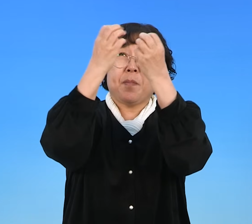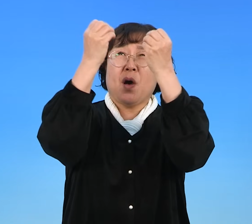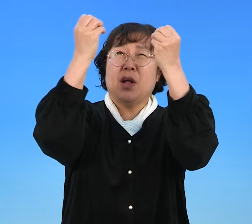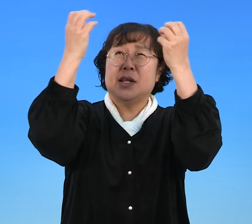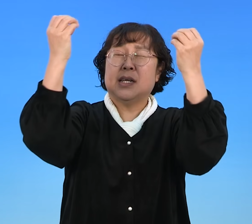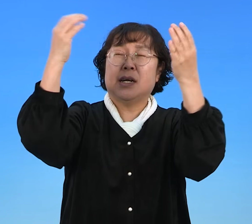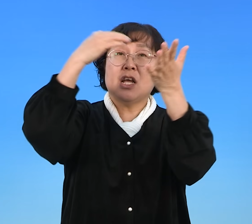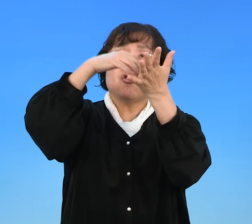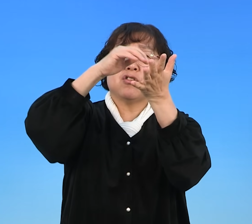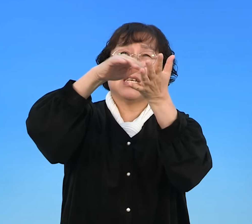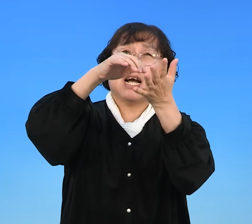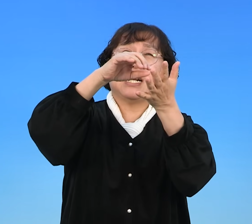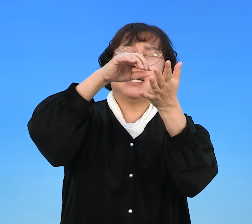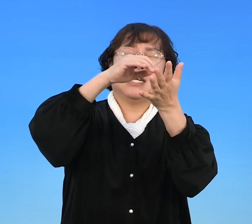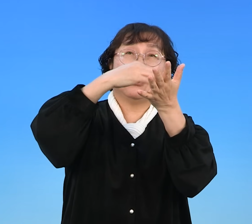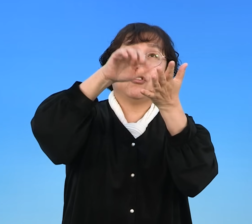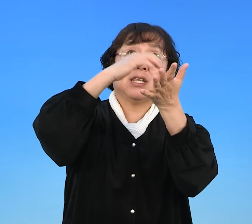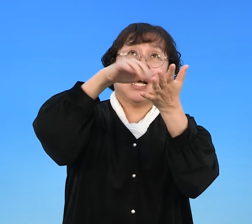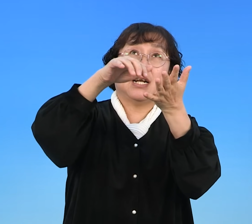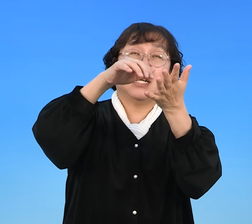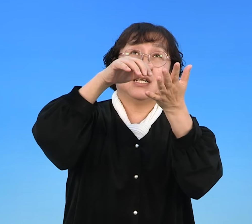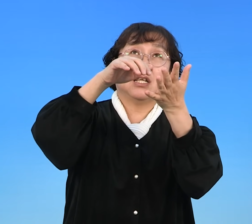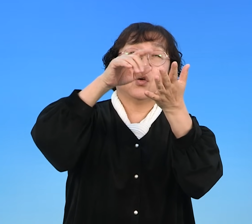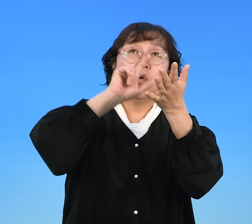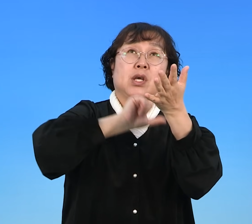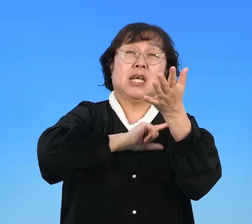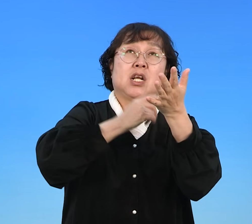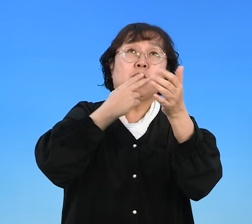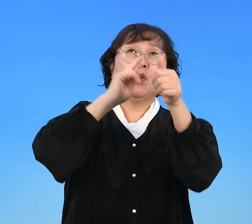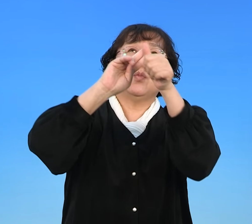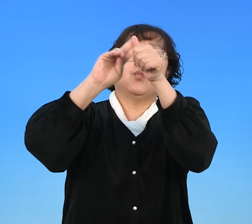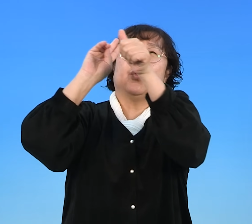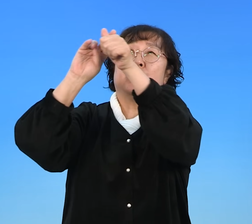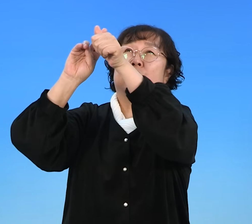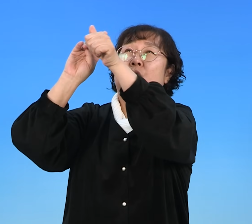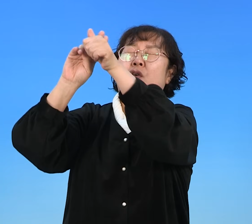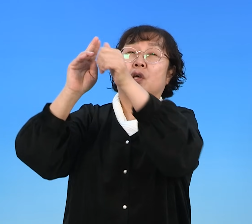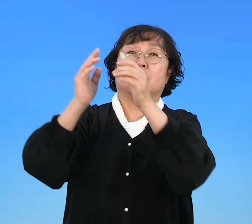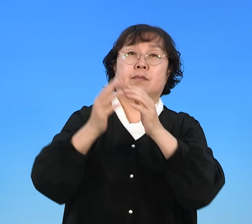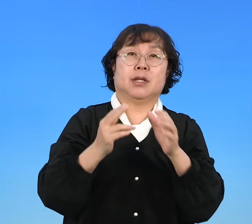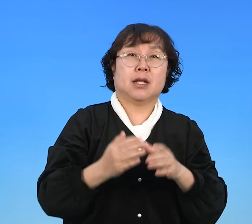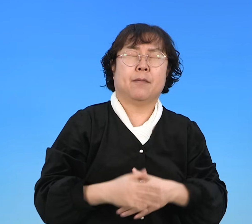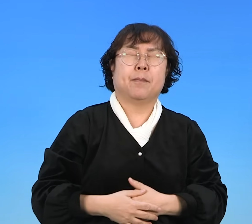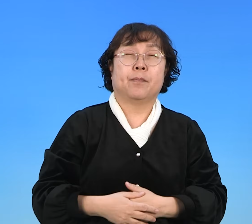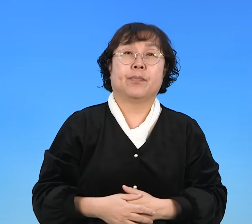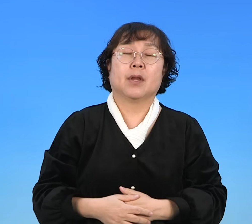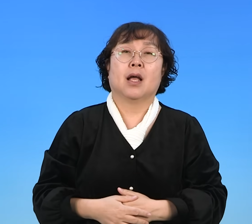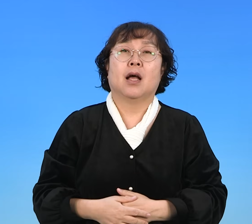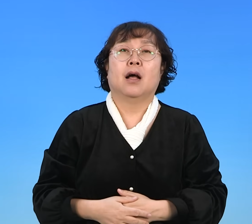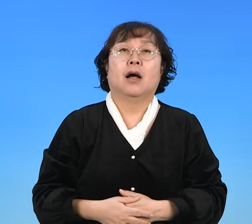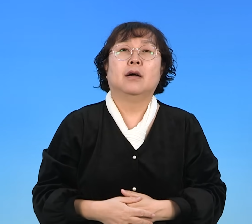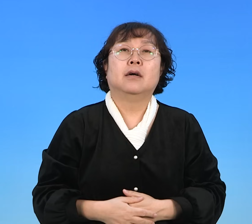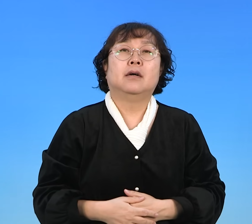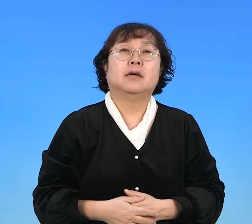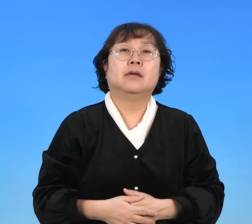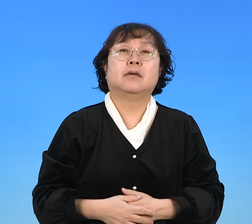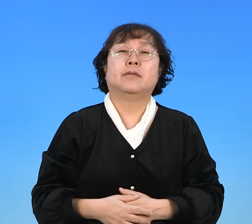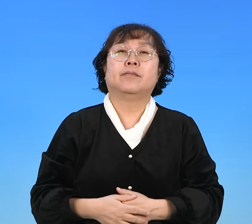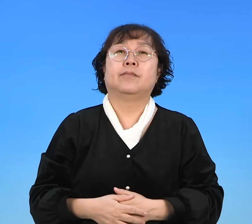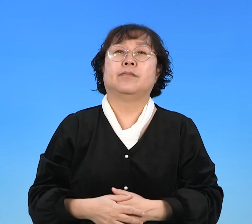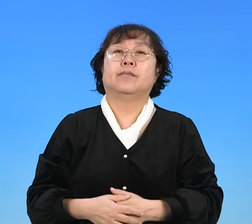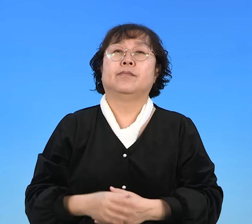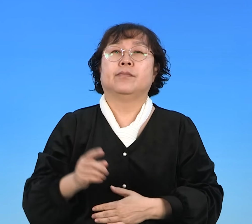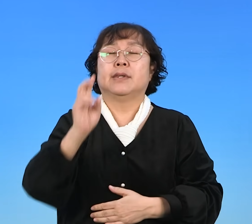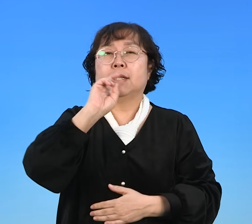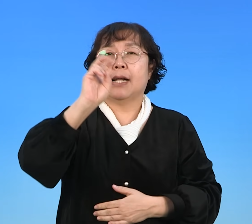세시며 이름을 붙이셨도다. 우리 가사를 생각하시고 한 해를 점검하시면서 비장하게 하나님 앞 이